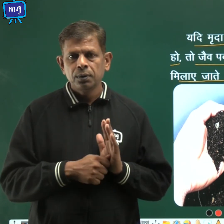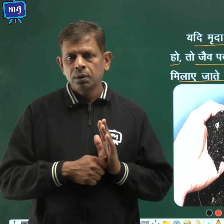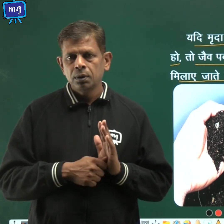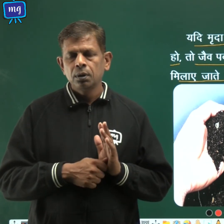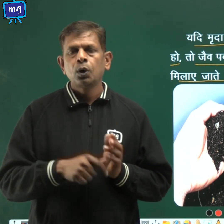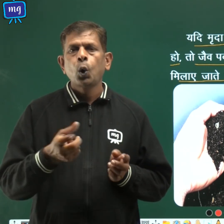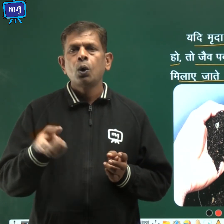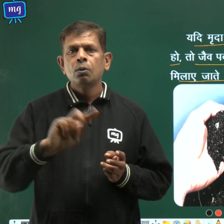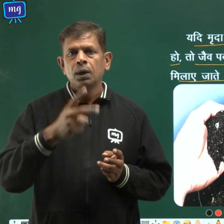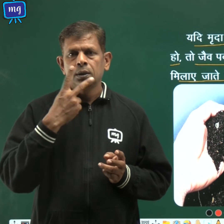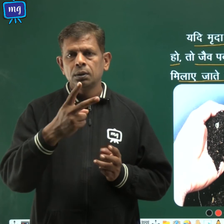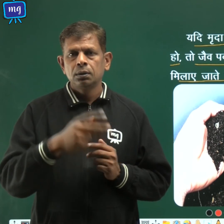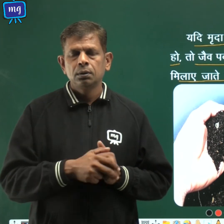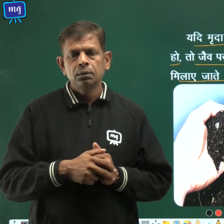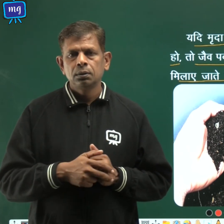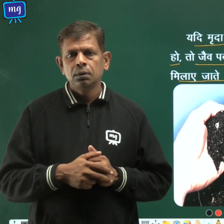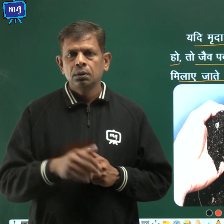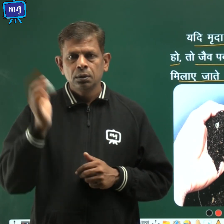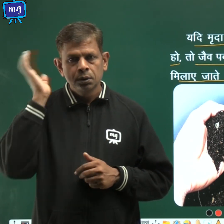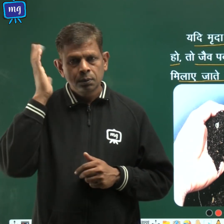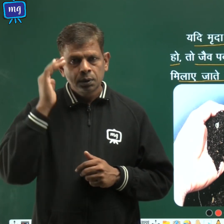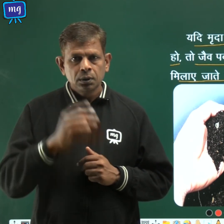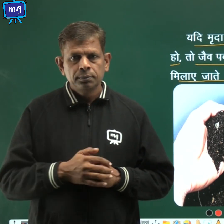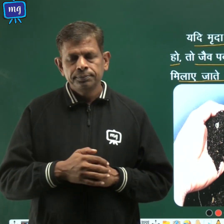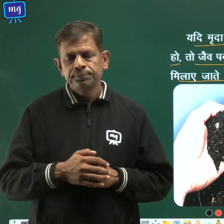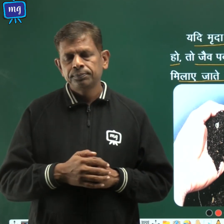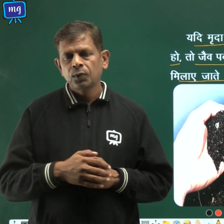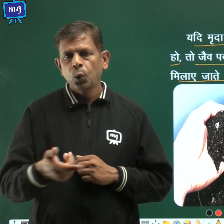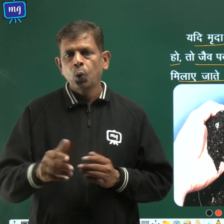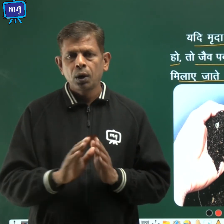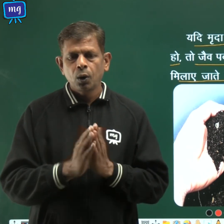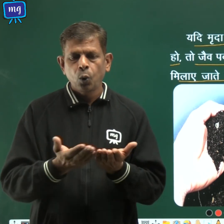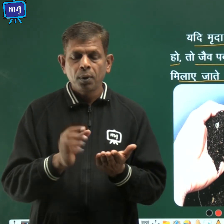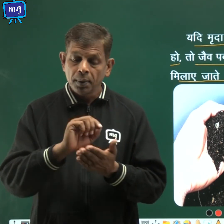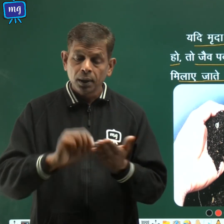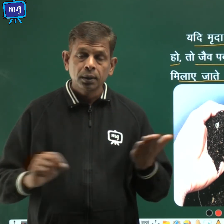दोबारा देखना, समझना और कॉपी में लिखना।